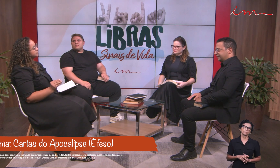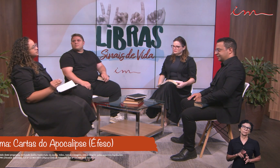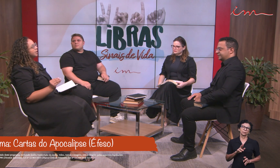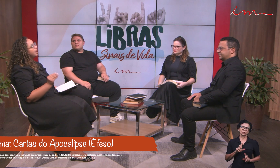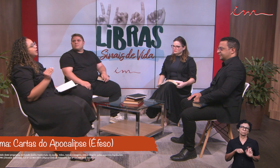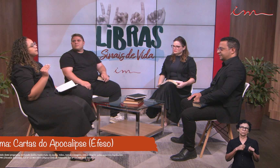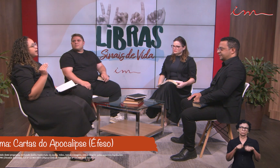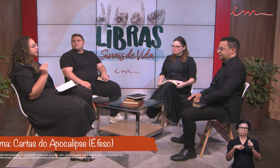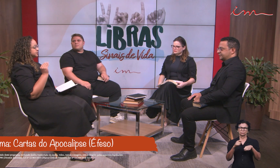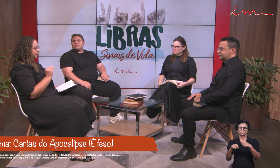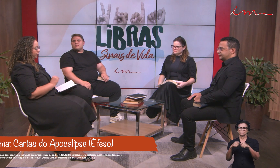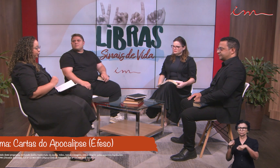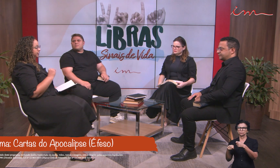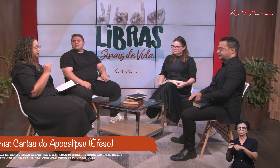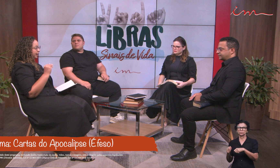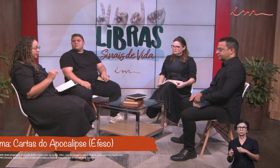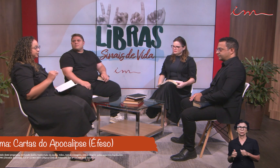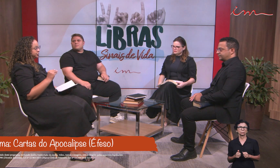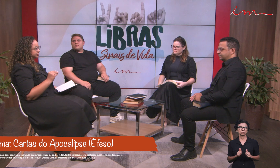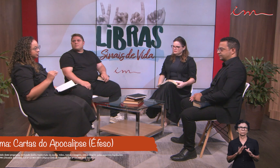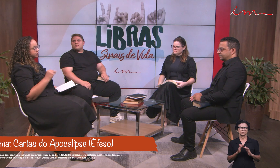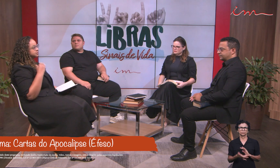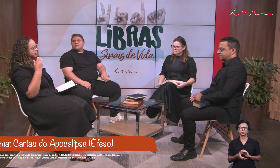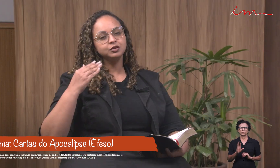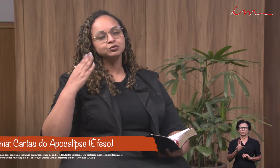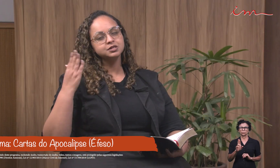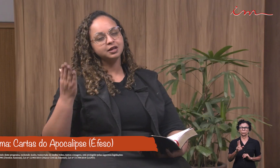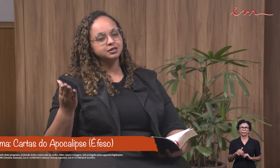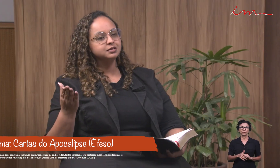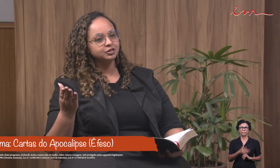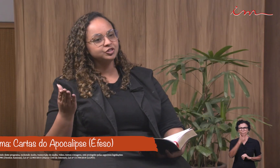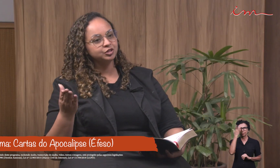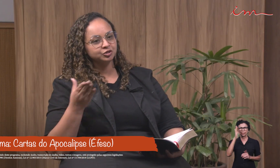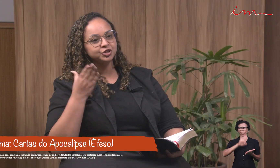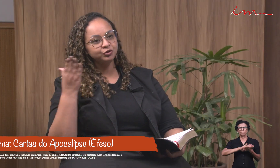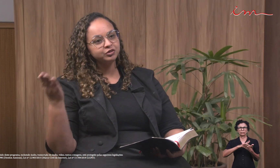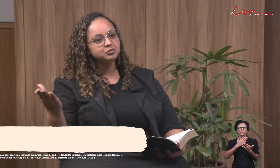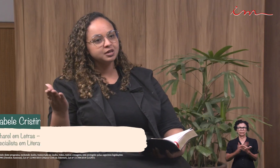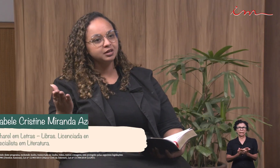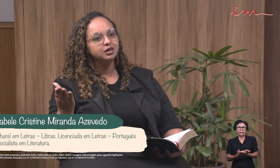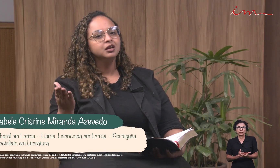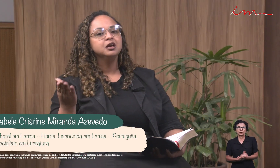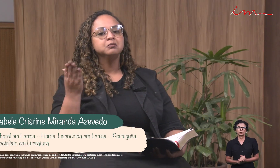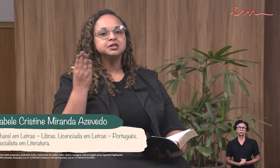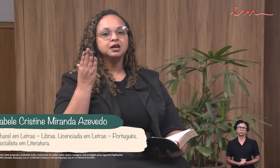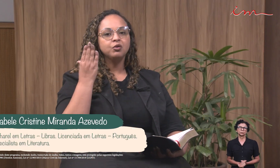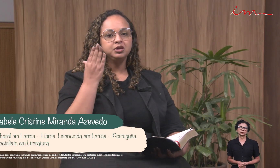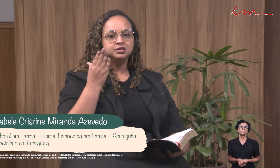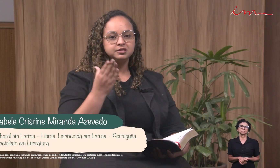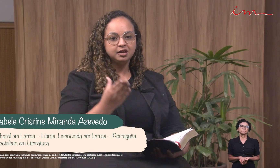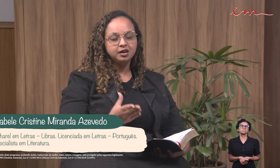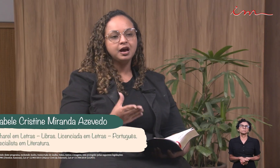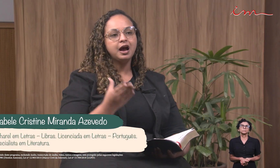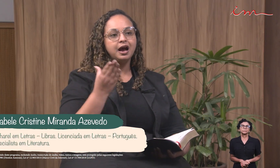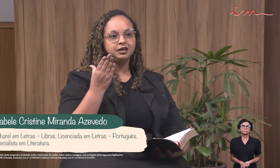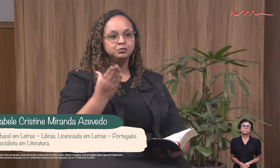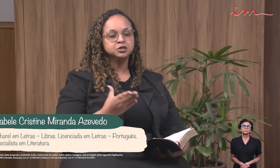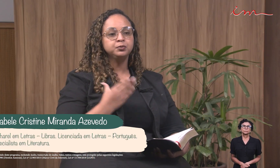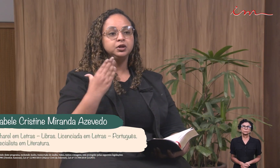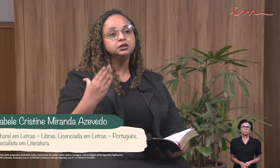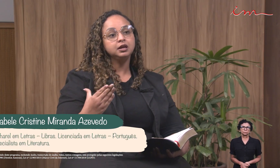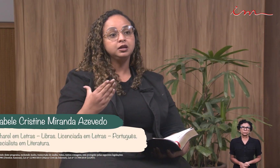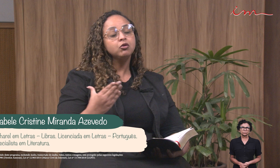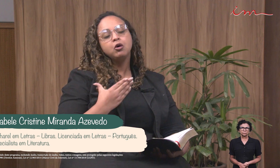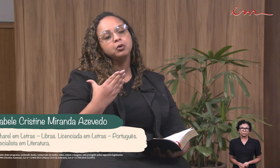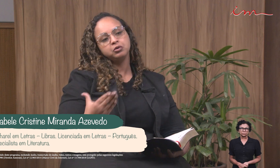Exatamente. sinalizar. Para ser um intérprete, não é ser um sinalizante, que nós já ouvimos aí, mas é conhecer a Libras